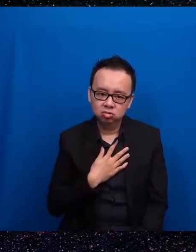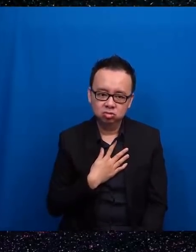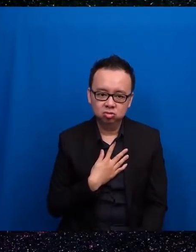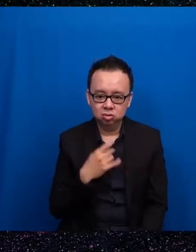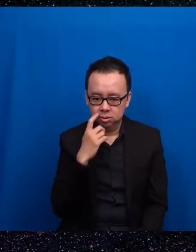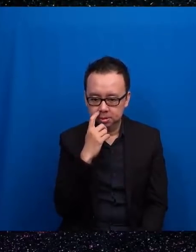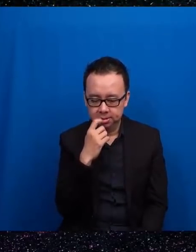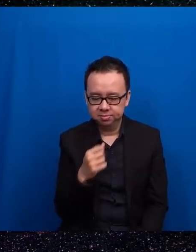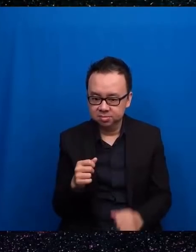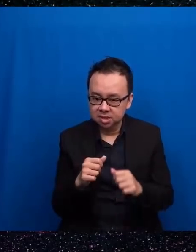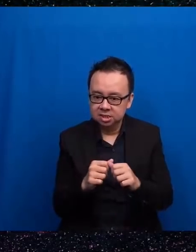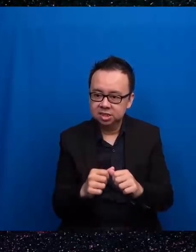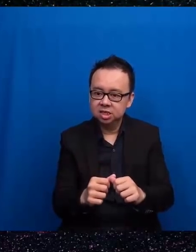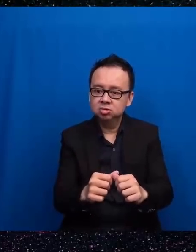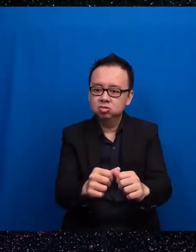bagiku,